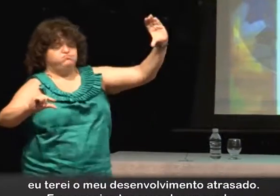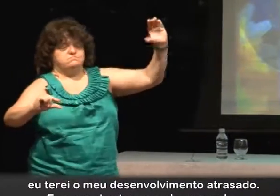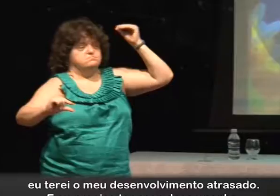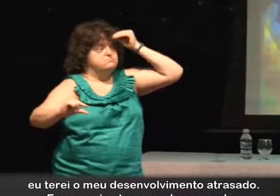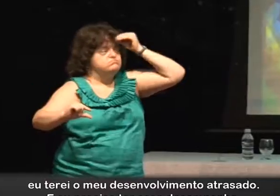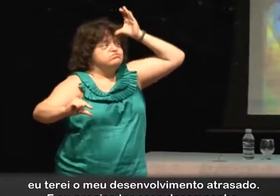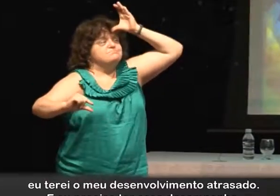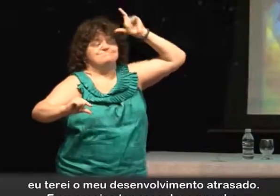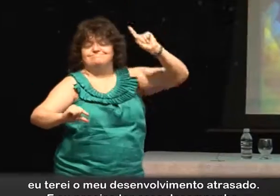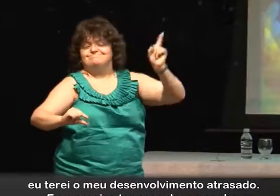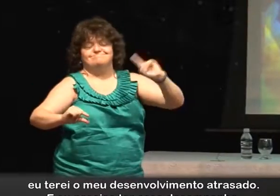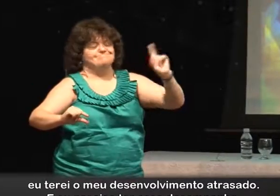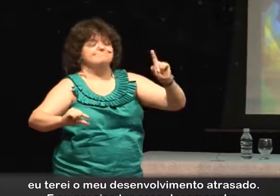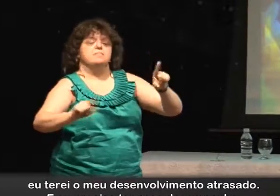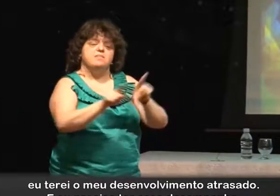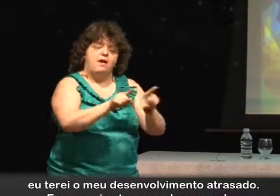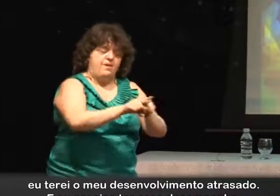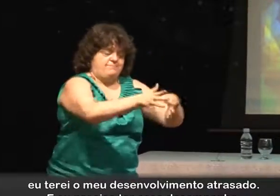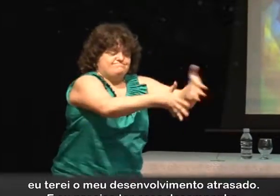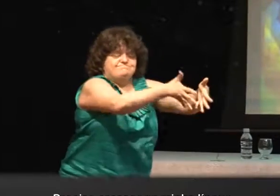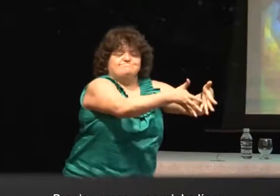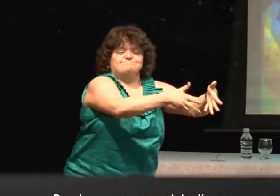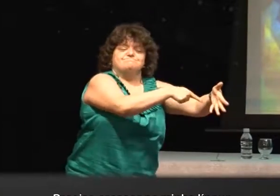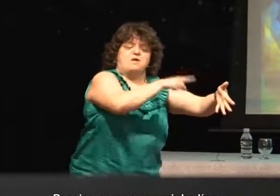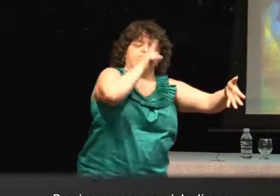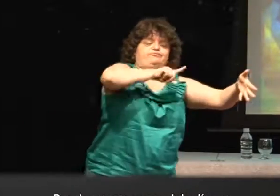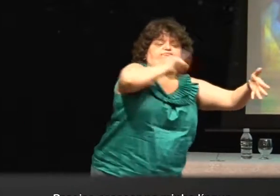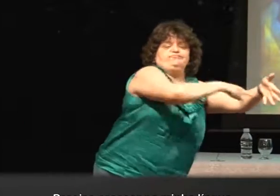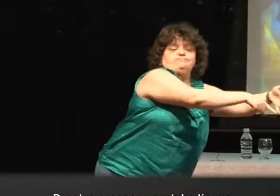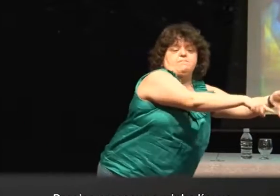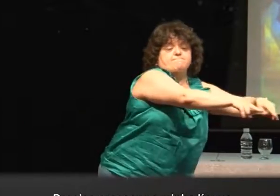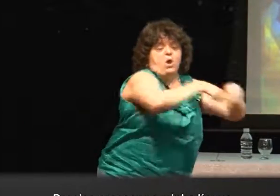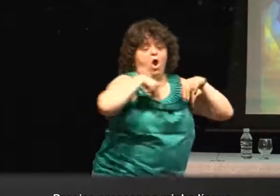atrasado. E eu preciso ter esse desempenho. Eu preciso crescer na minha língua.